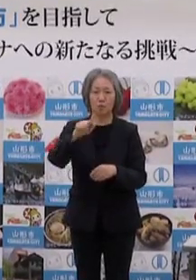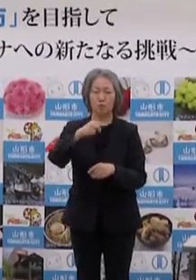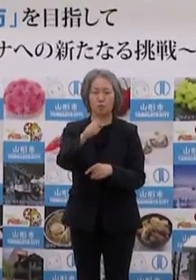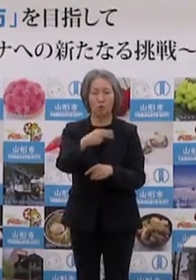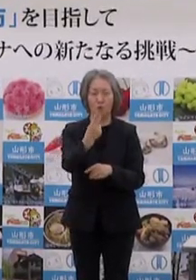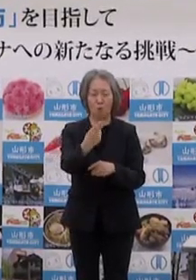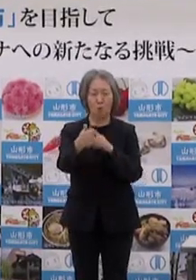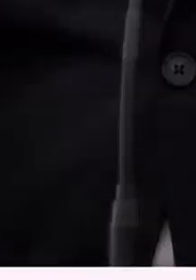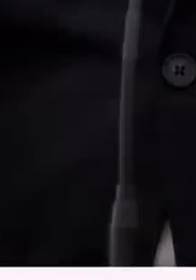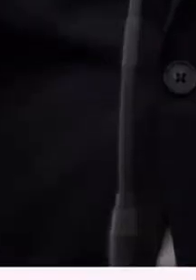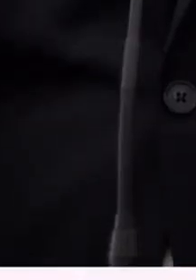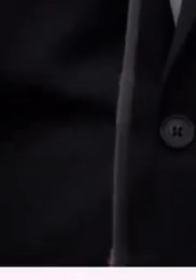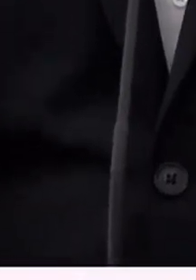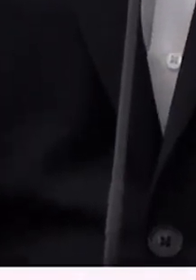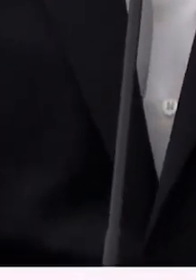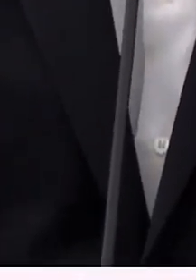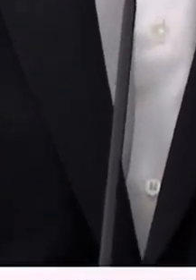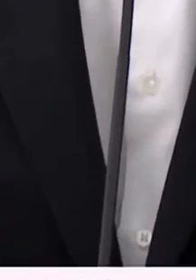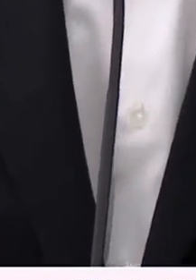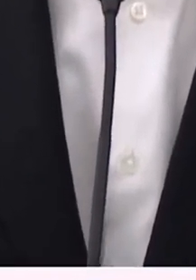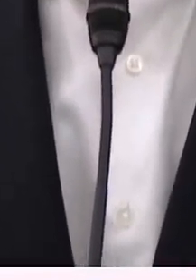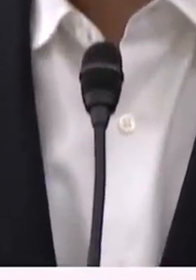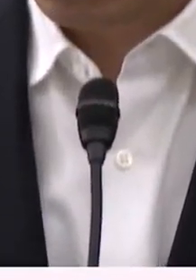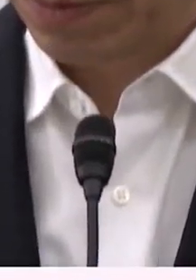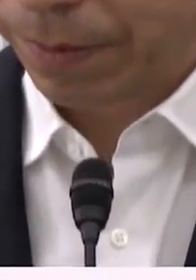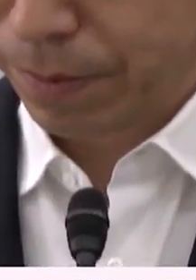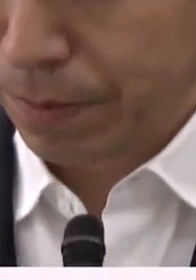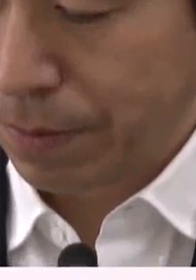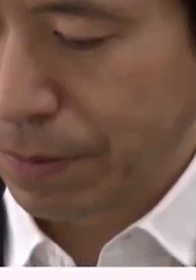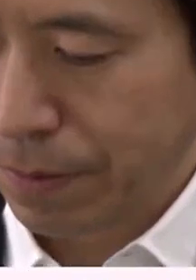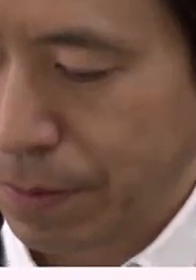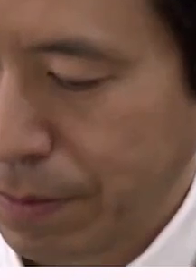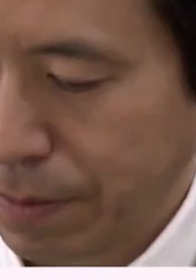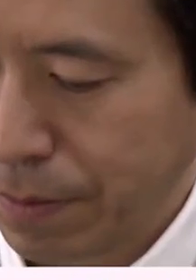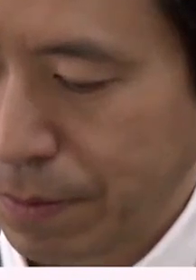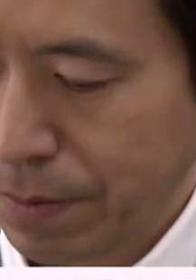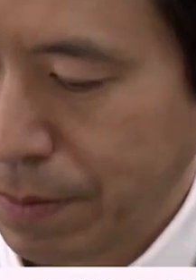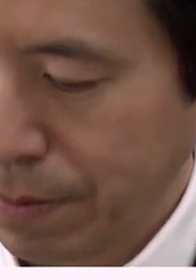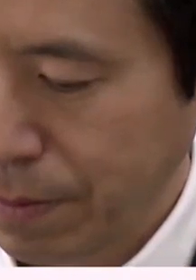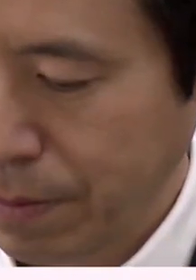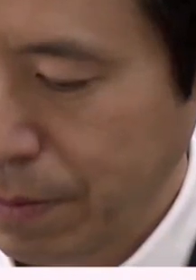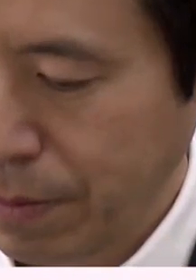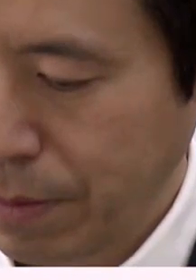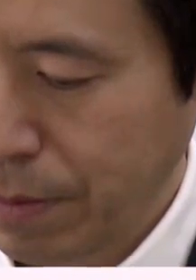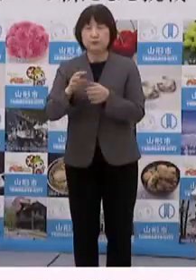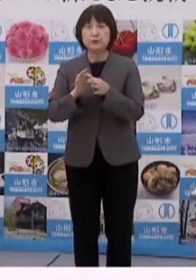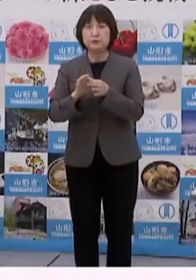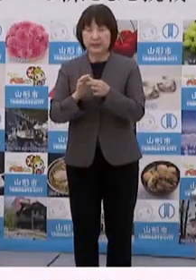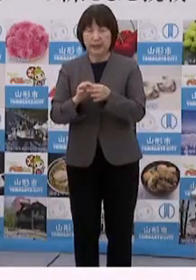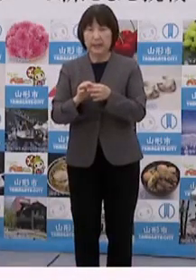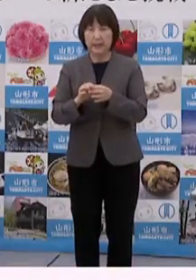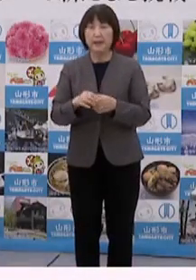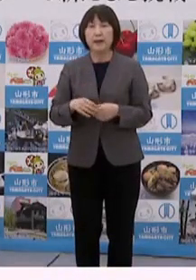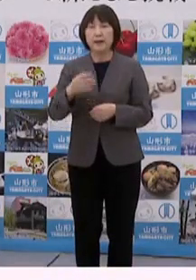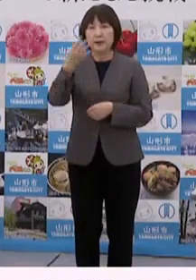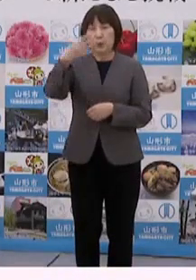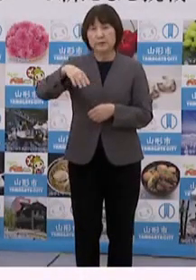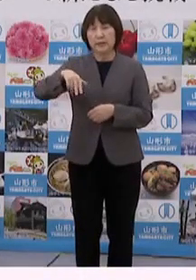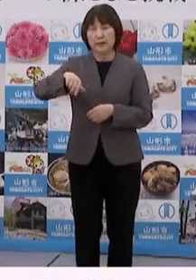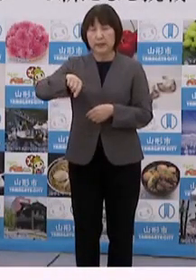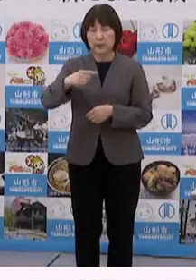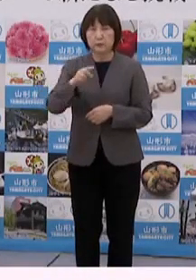先駆けて7月から思考的に事業を開始すると発表しました制度導入は